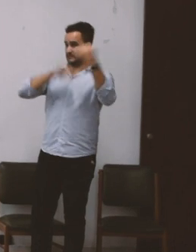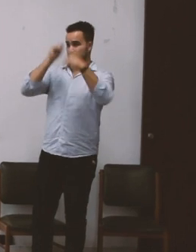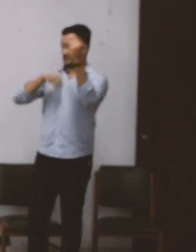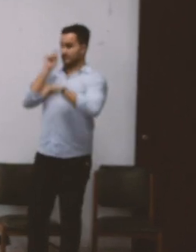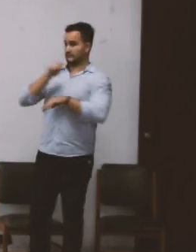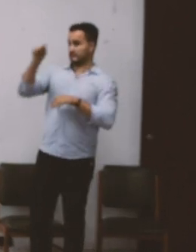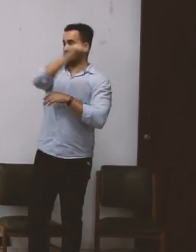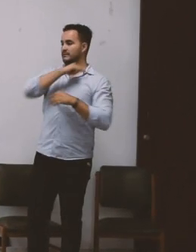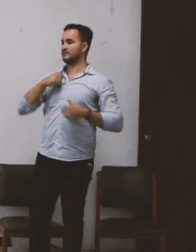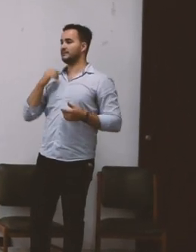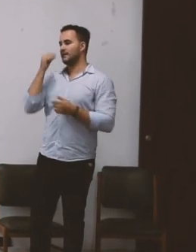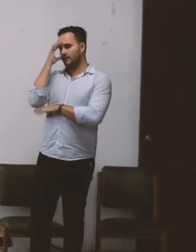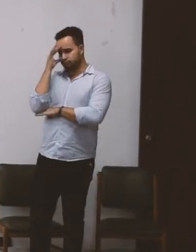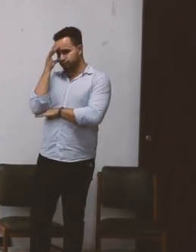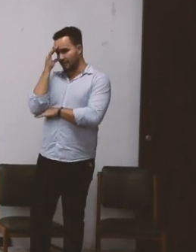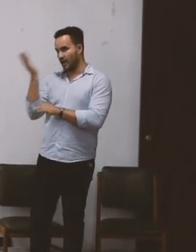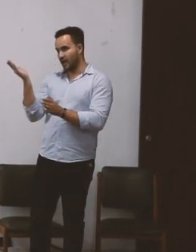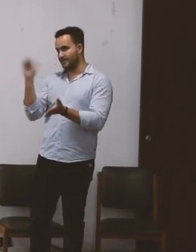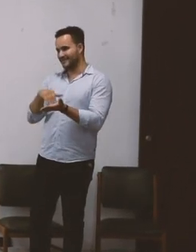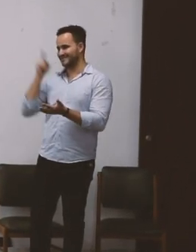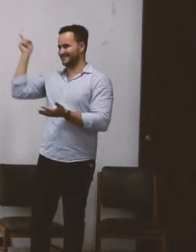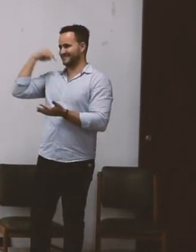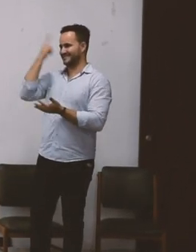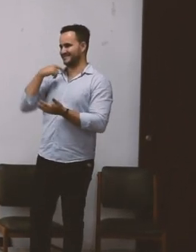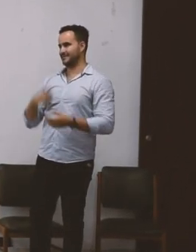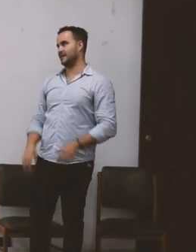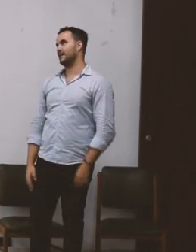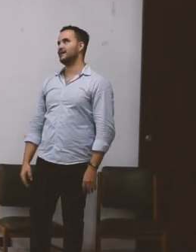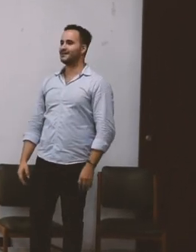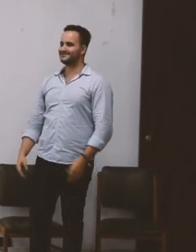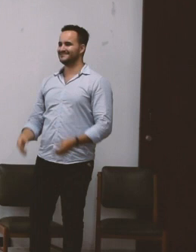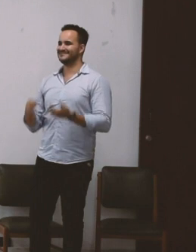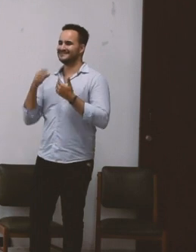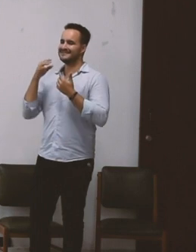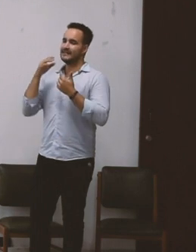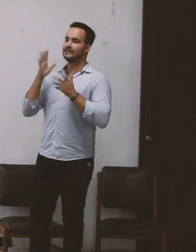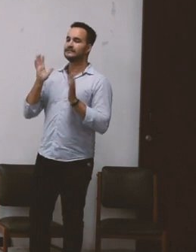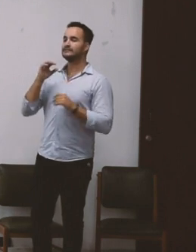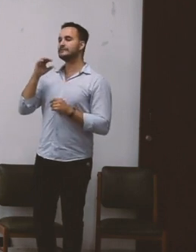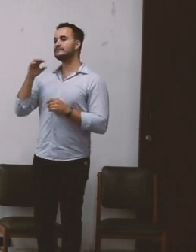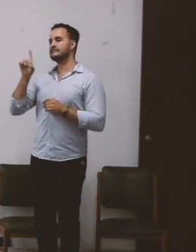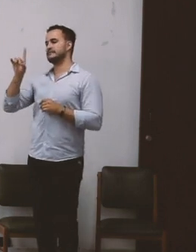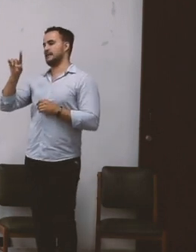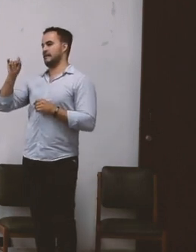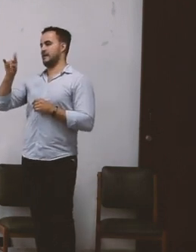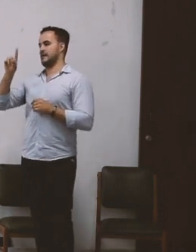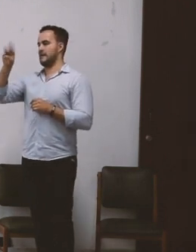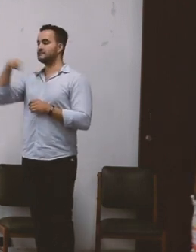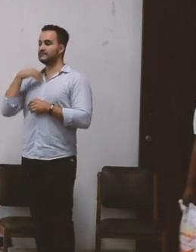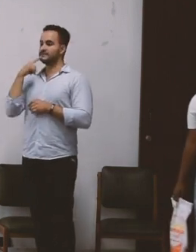repente dice, oh no, ahí van a comenzar otra vez, ¿no? Entonces, dice un poco Sara Ahmed que su propia experiencia